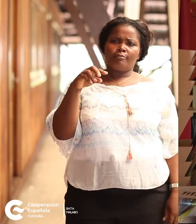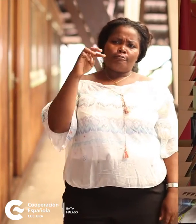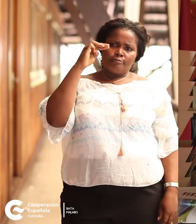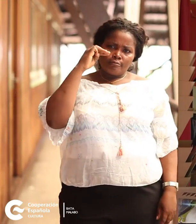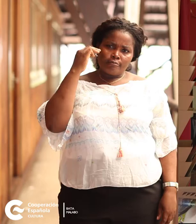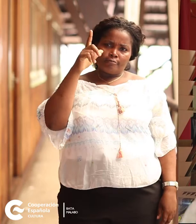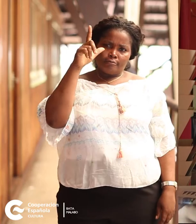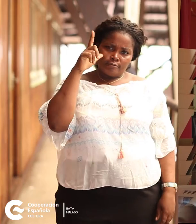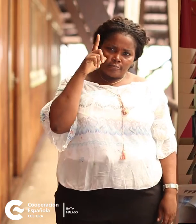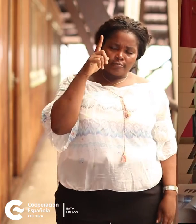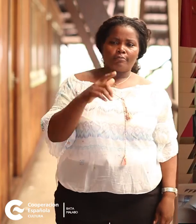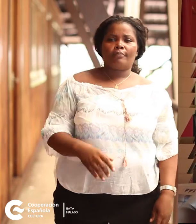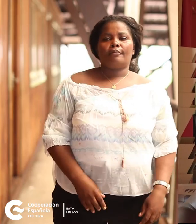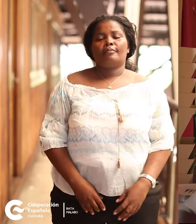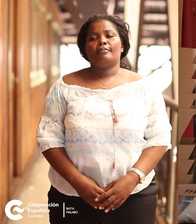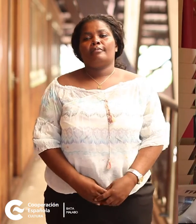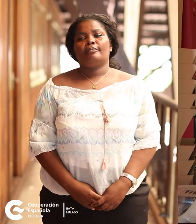Martin Luther King.